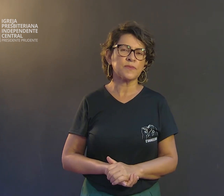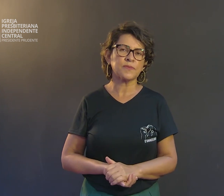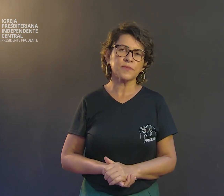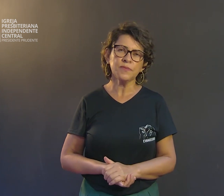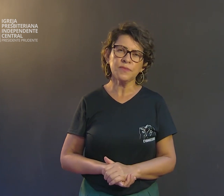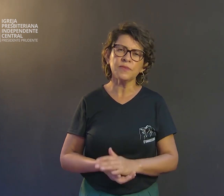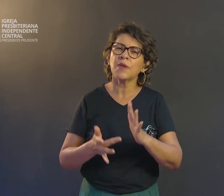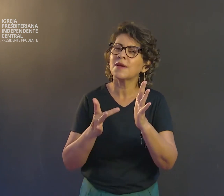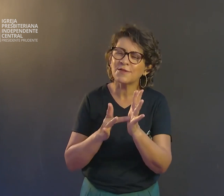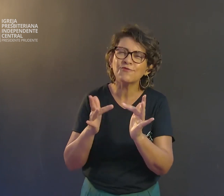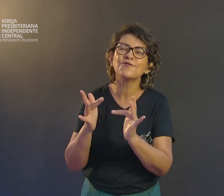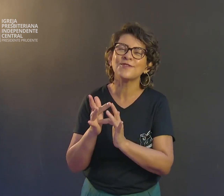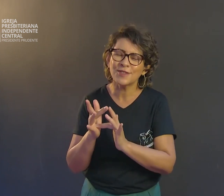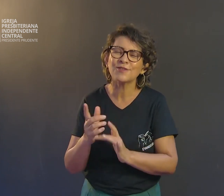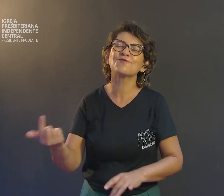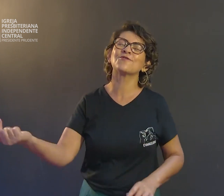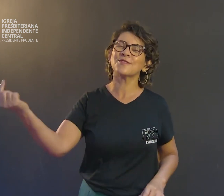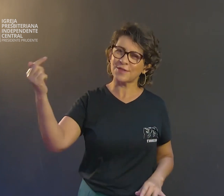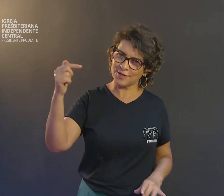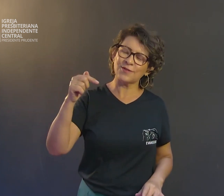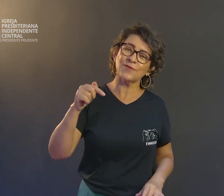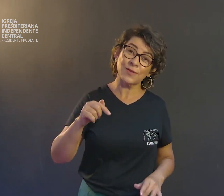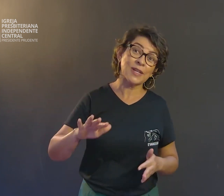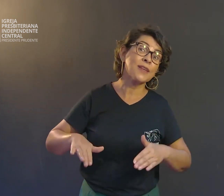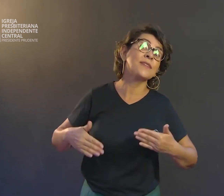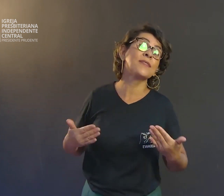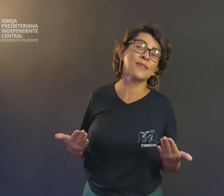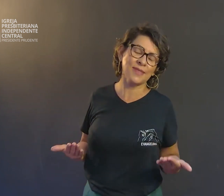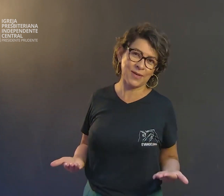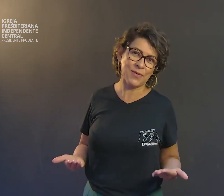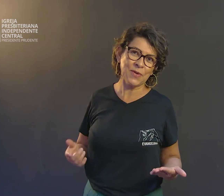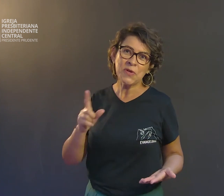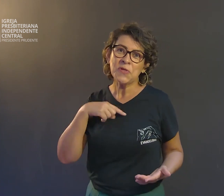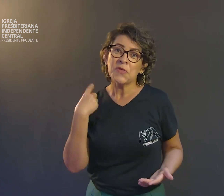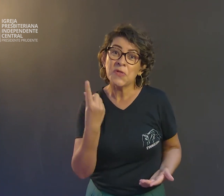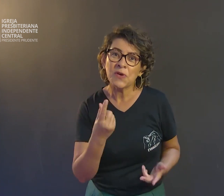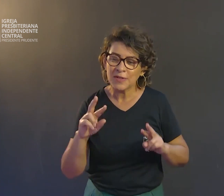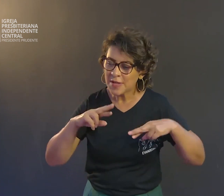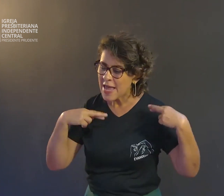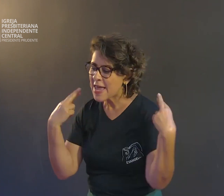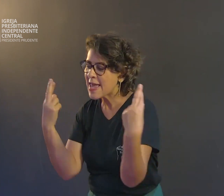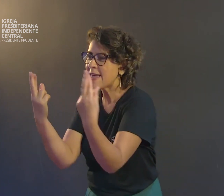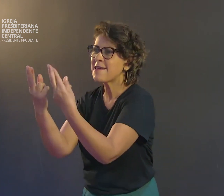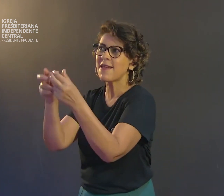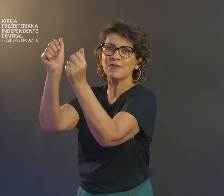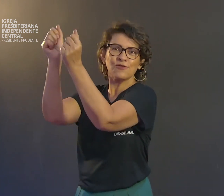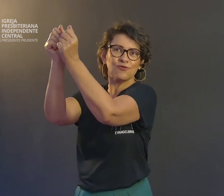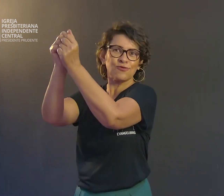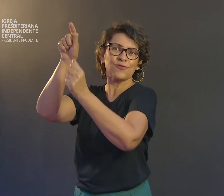Jesus voltará, e então reinaremos com ele. Mas ainda há muito que